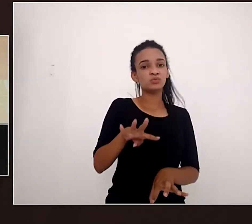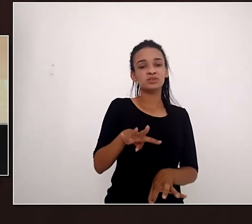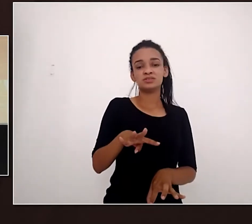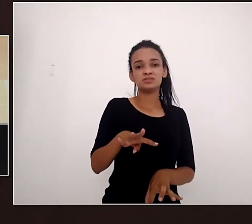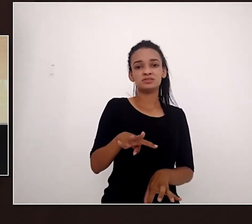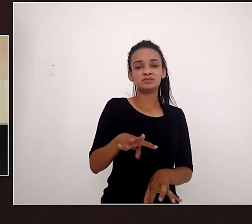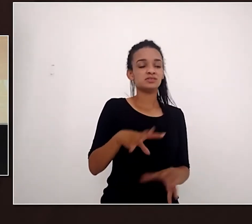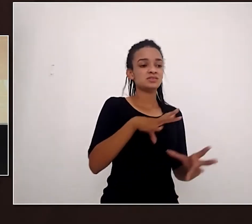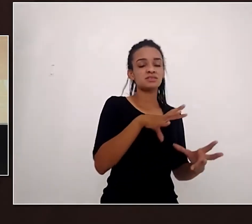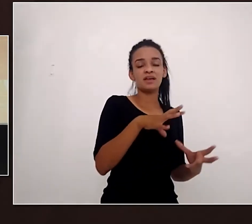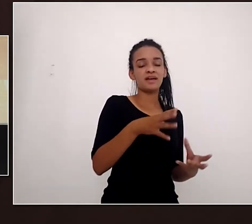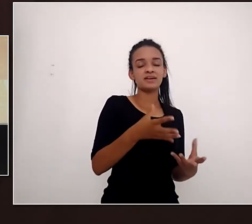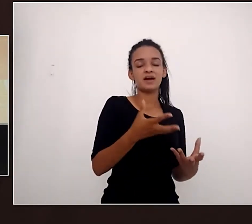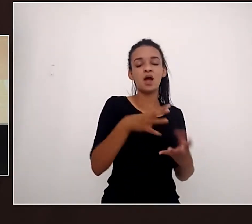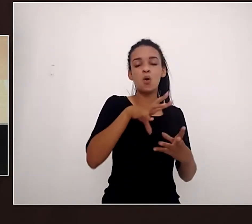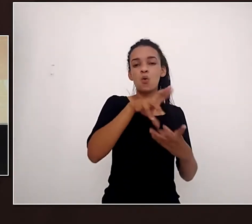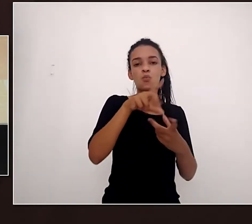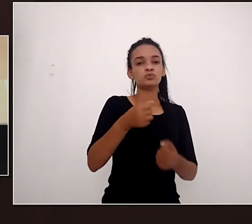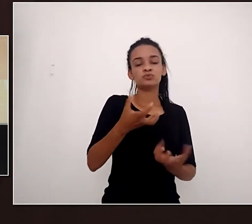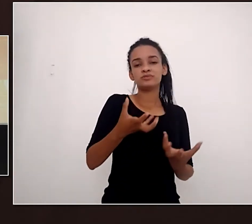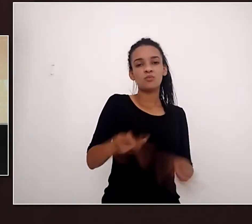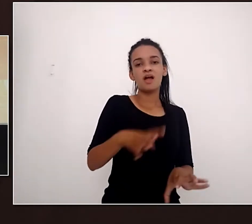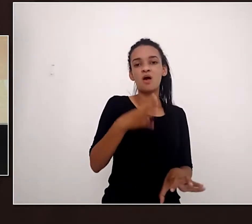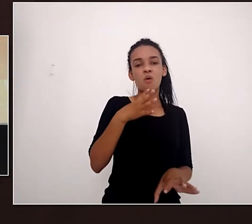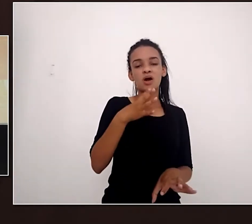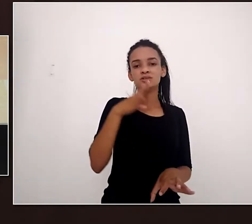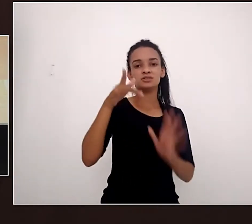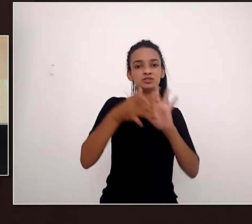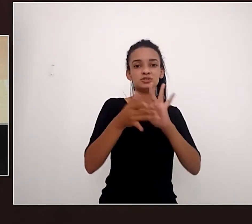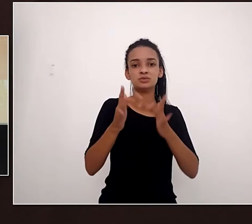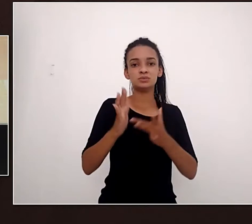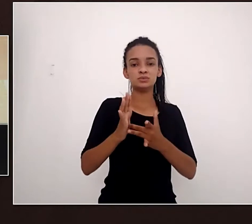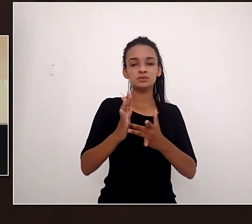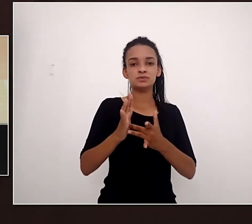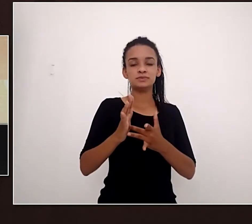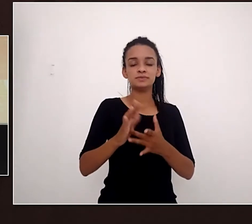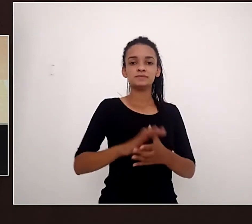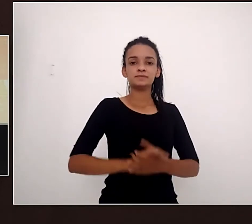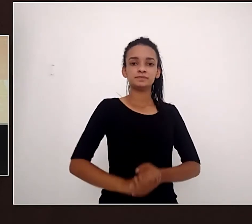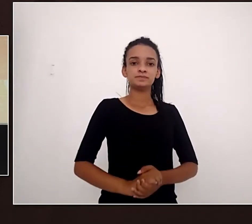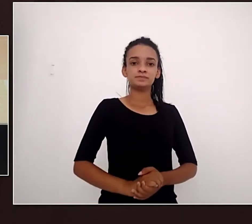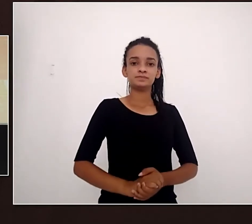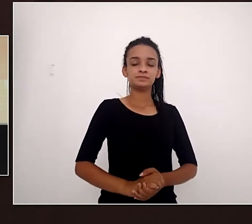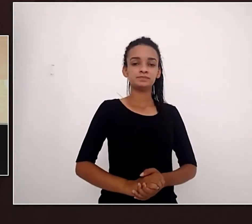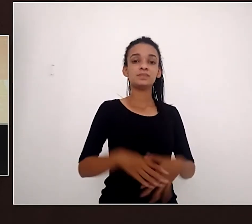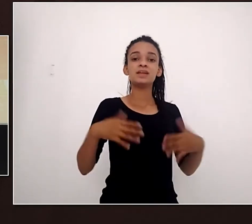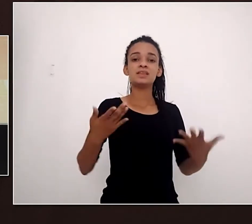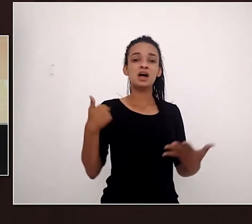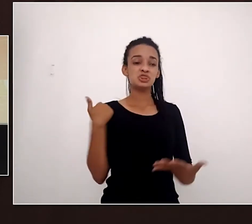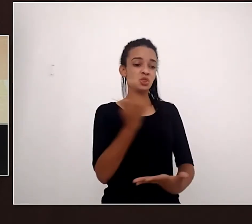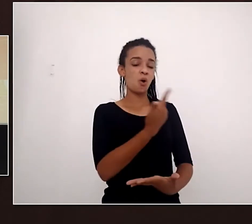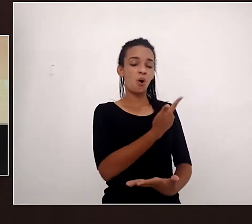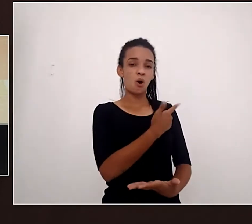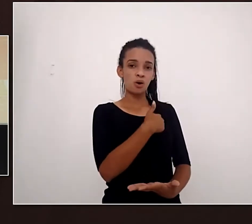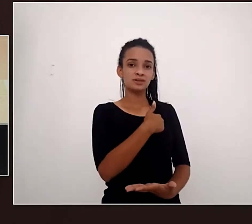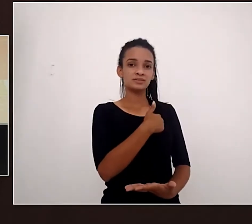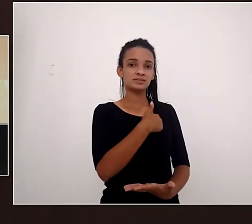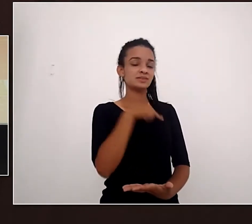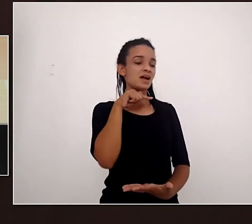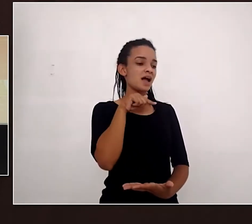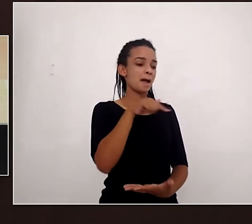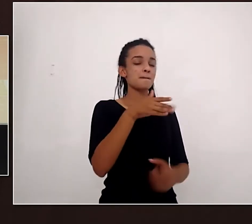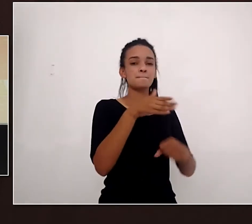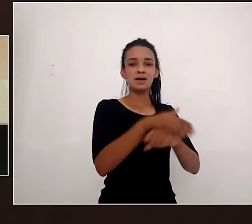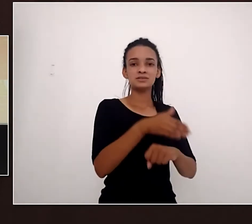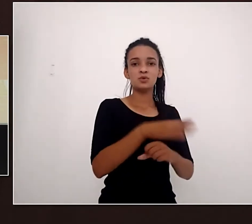Um é um sentido para o judeu, outro é o sentido para nós homens que estamos no mundo. Por isso a igreja precisa pregar esse evangelho, fazer as